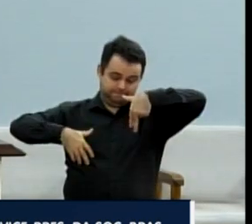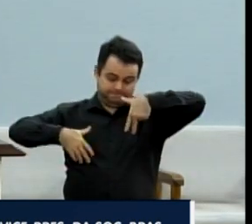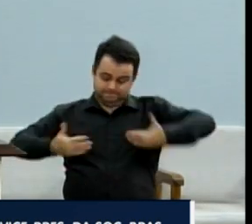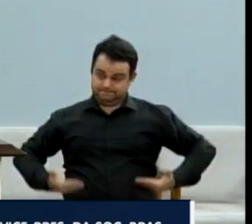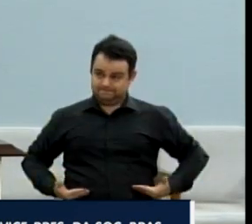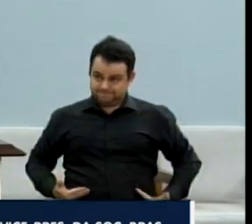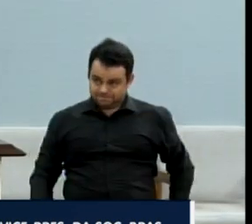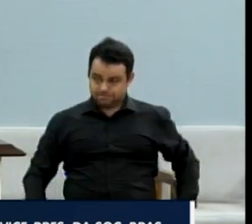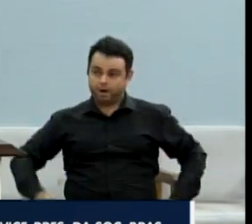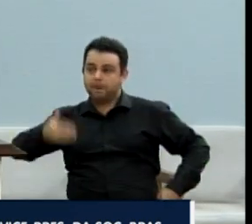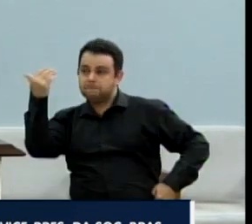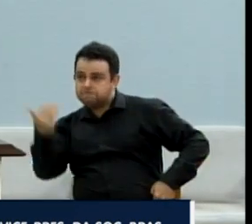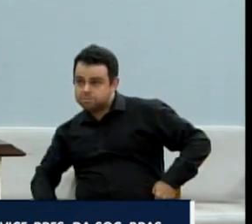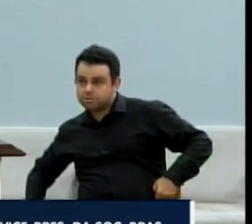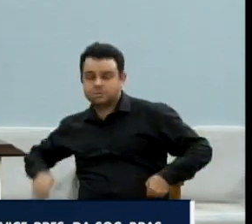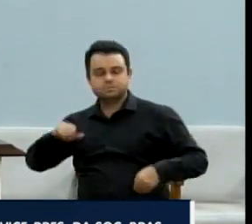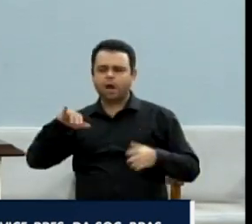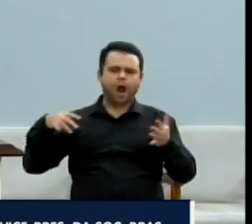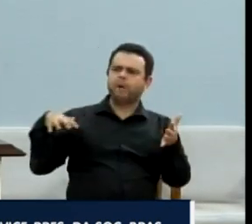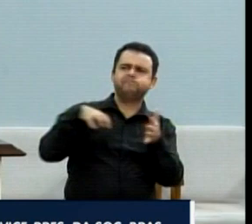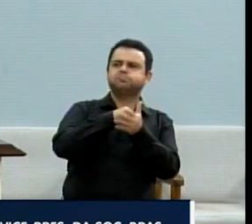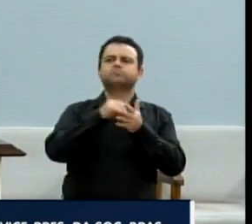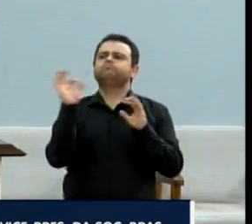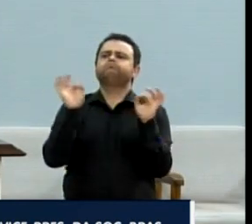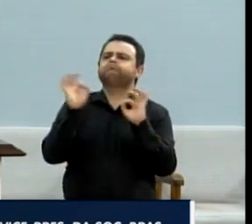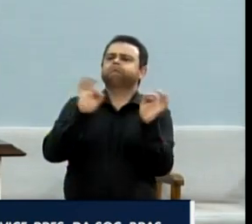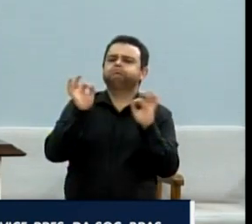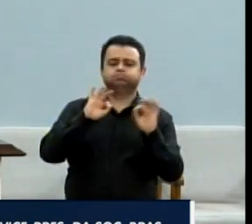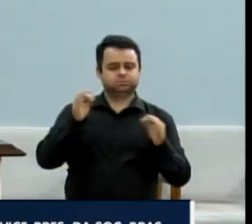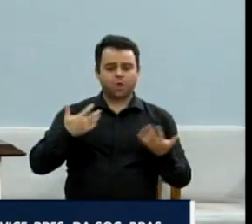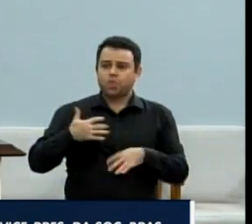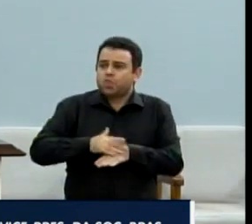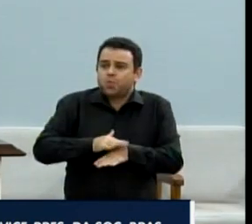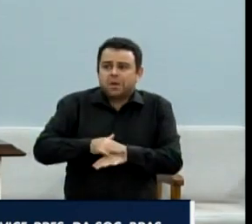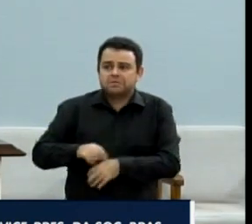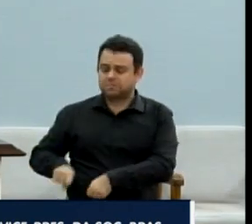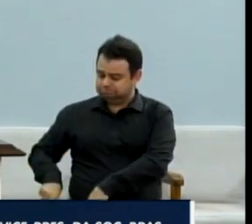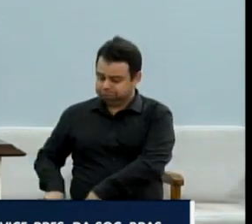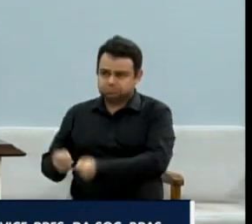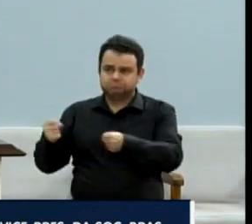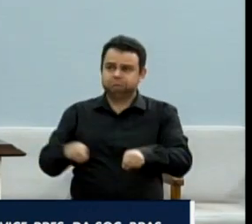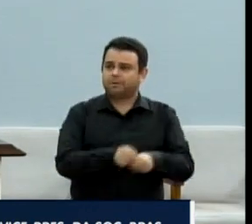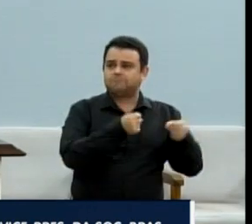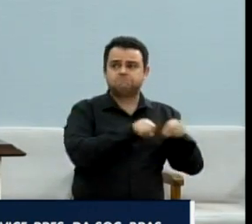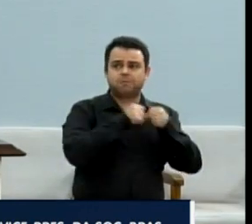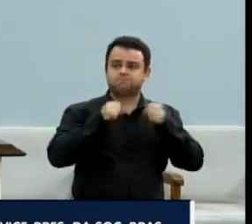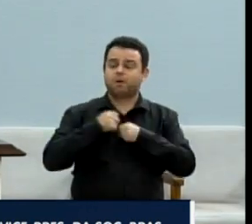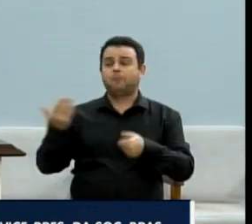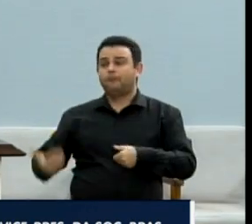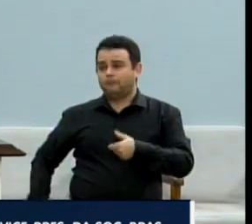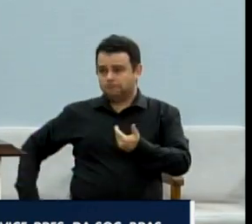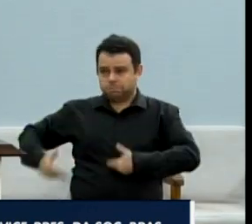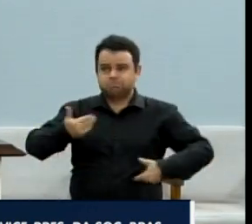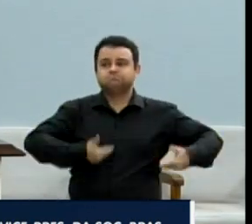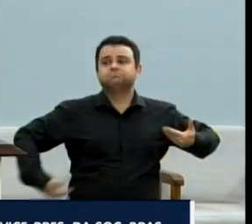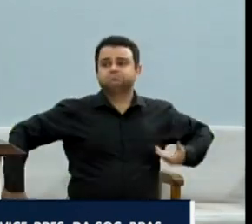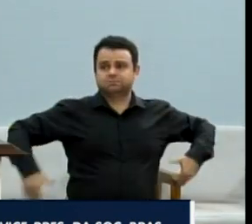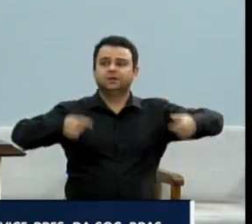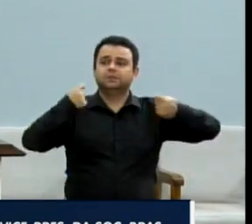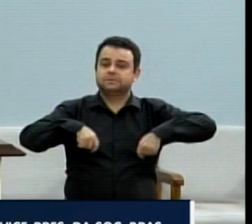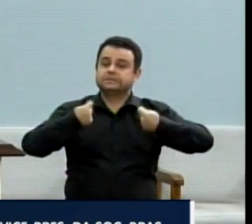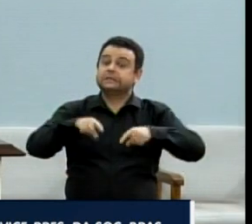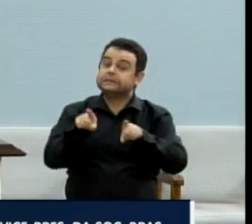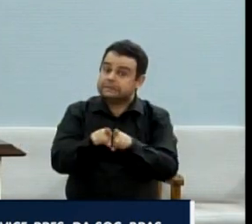causas não traumáticas. E sem contar que o diabetes aumenta em 2 a 3 vezes o risco de